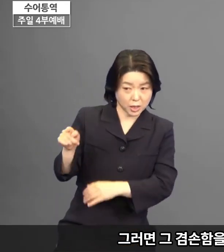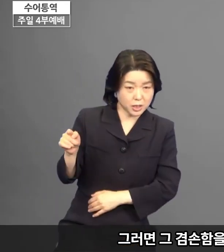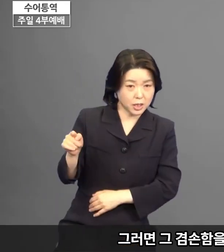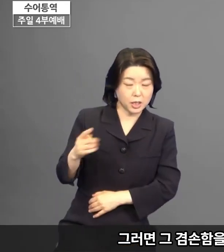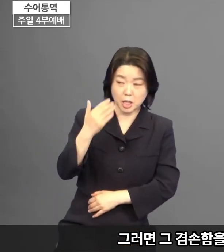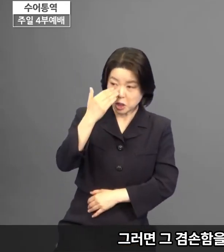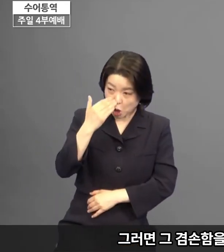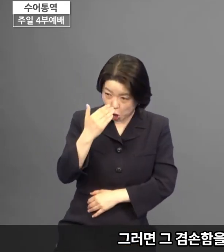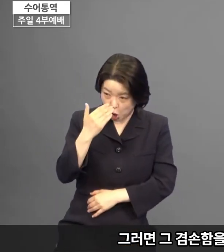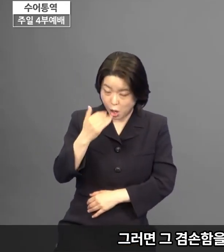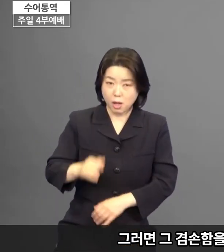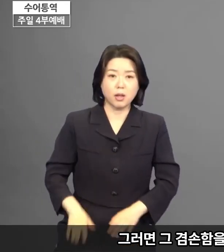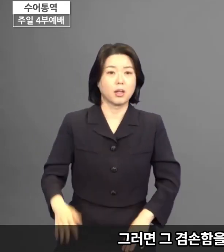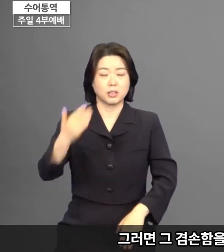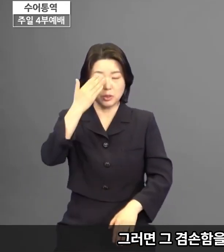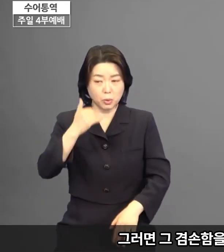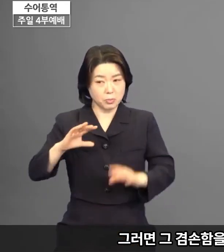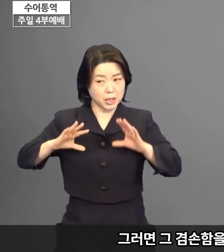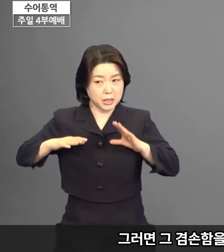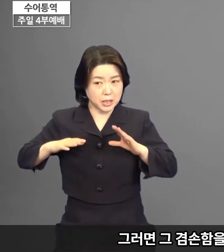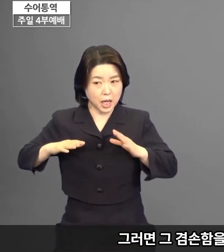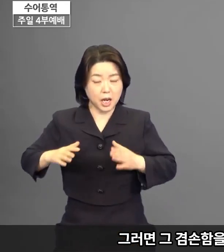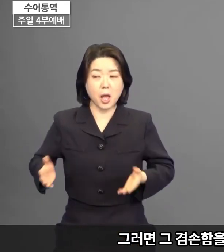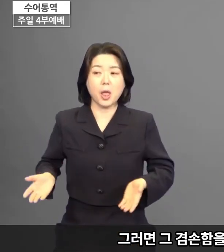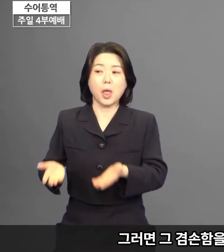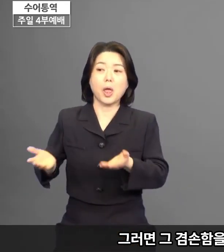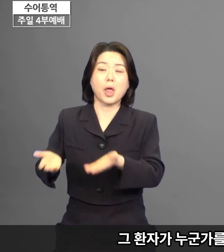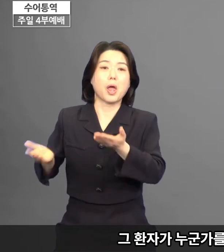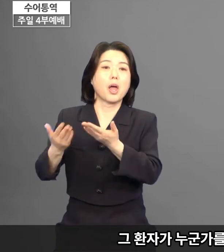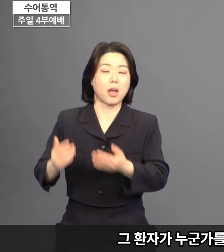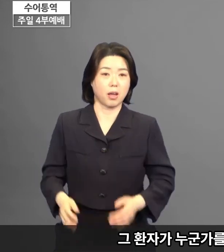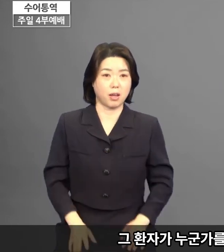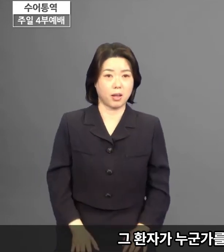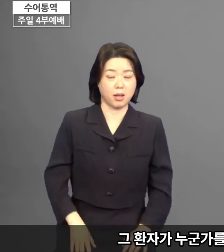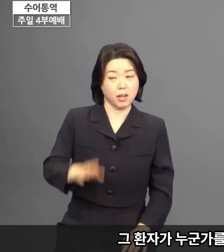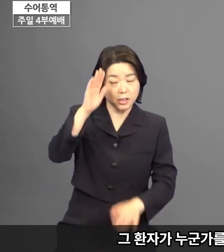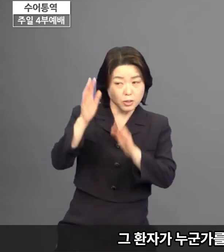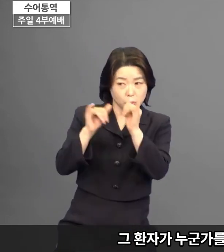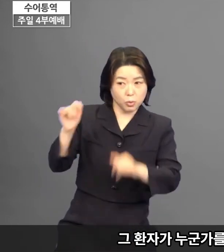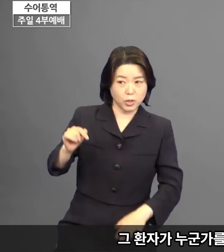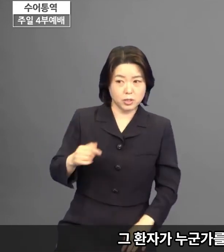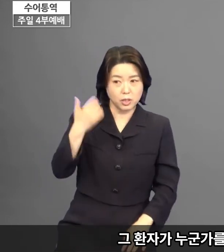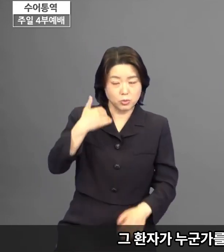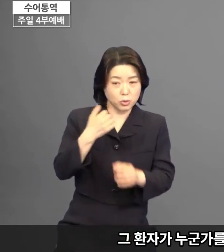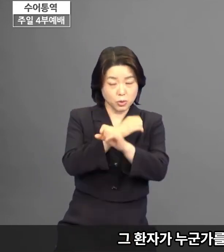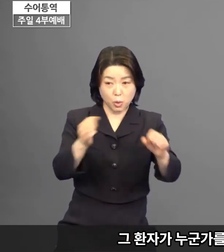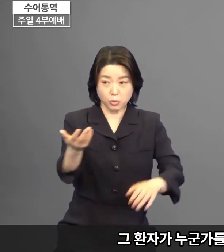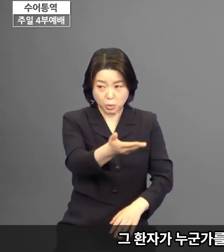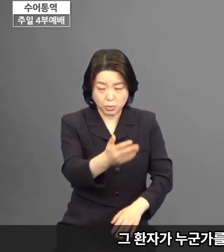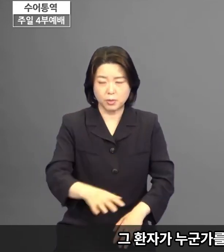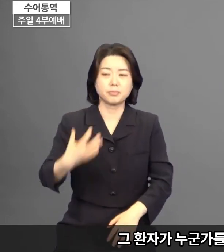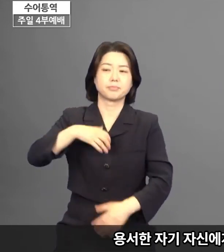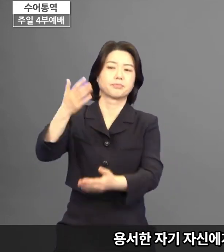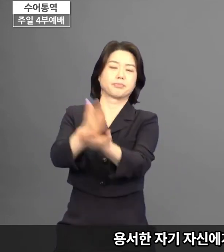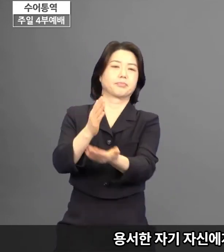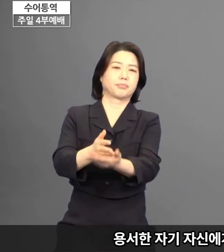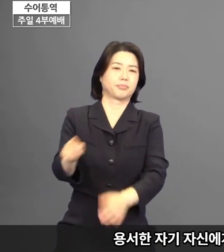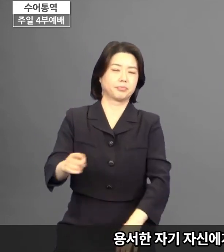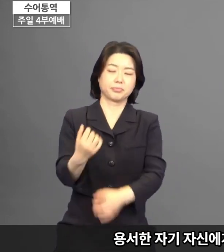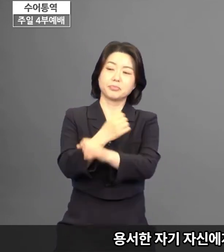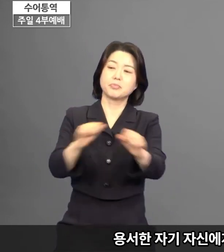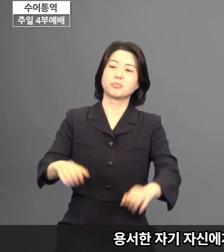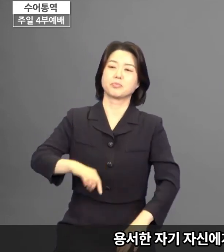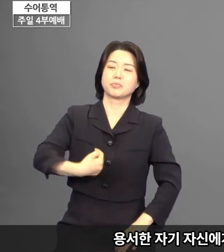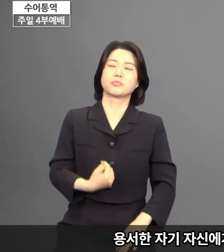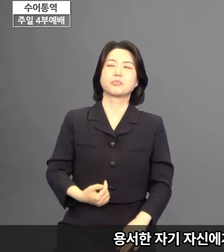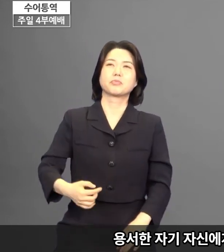그러면 그 겸손함을 자랑하도록 하면 된다. 그 환자가 누군가를 용서했어. 걱정하지 마. 용서한